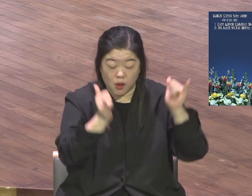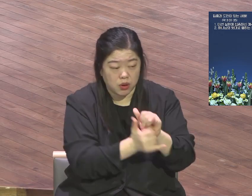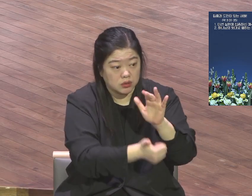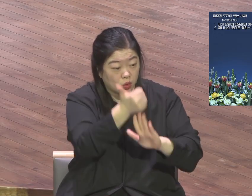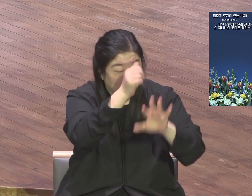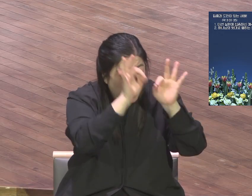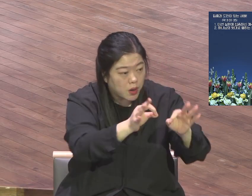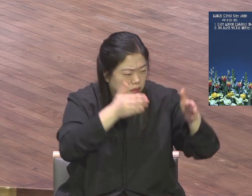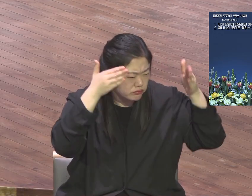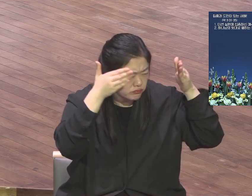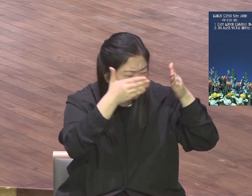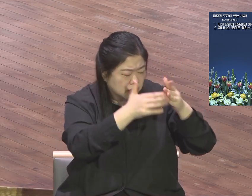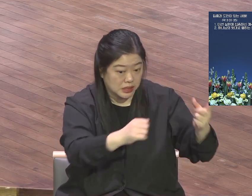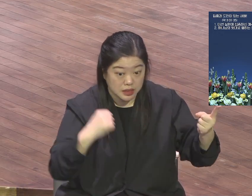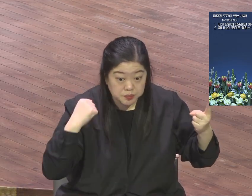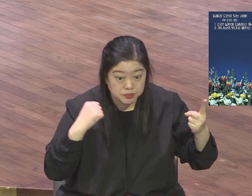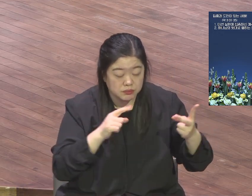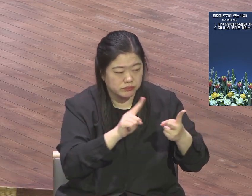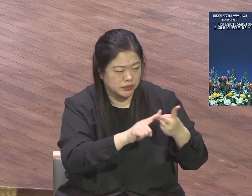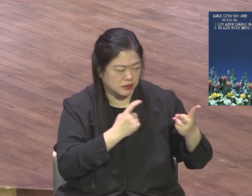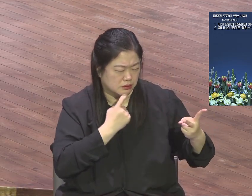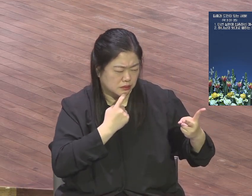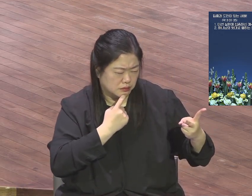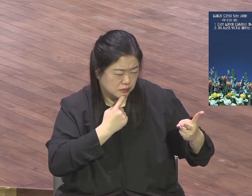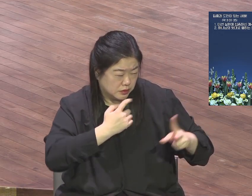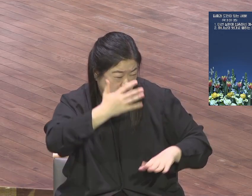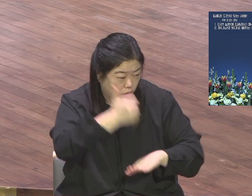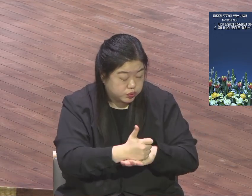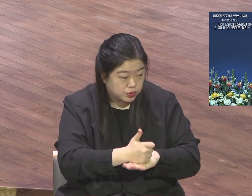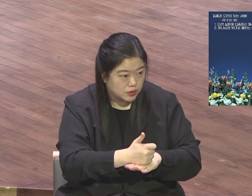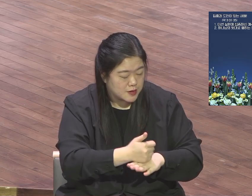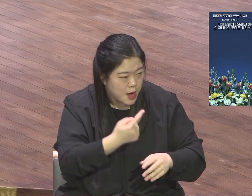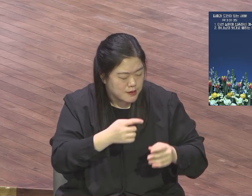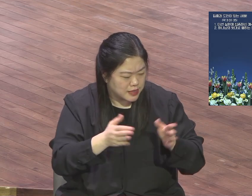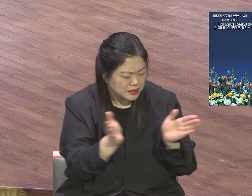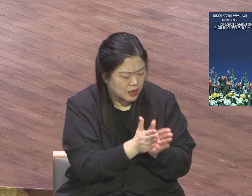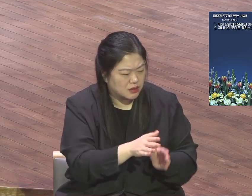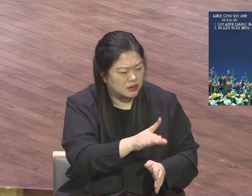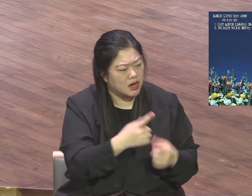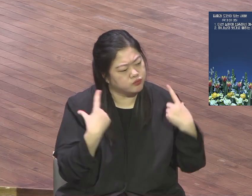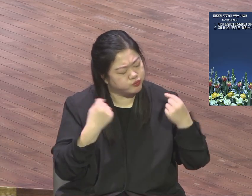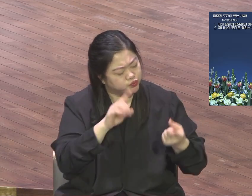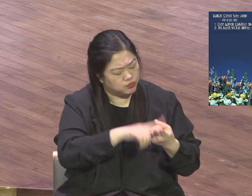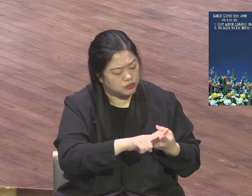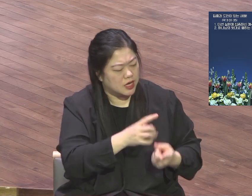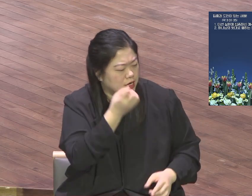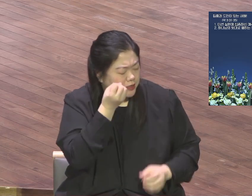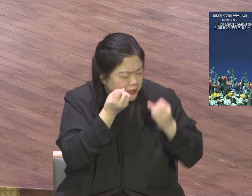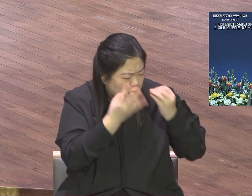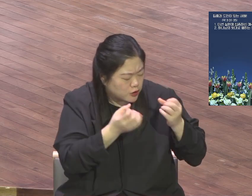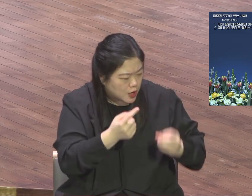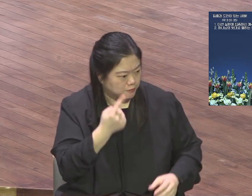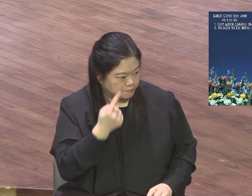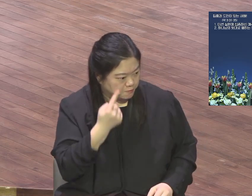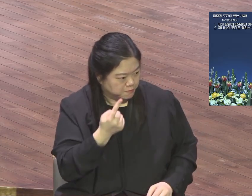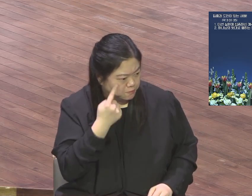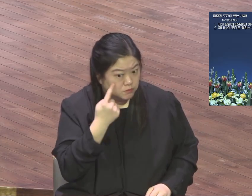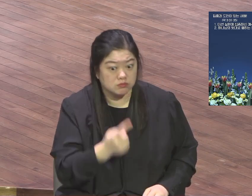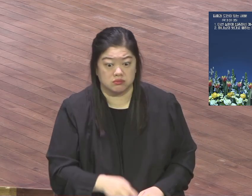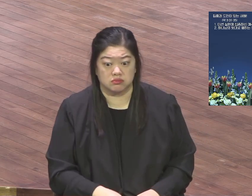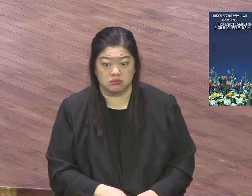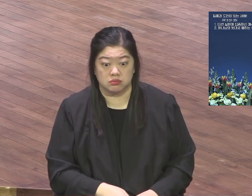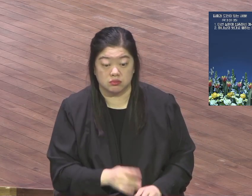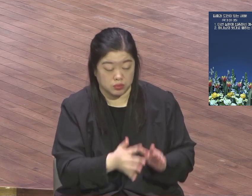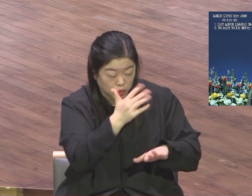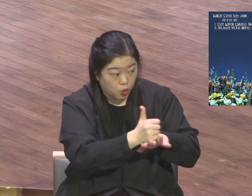집중과 도전해가 성공한 사람들이었다. 그러니까 성경 이것도 안 해보고 뭐 엘리베이터 하려면 됩니까? 계단 걸어가야지. 그렇게